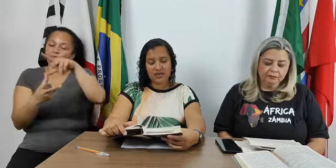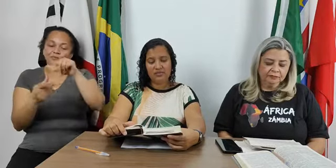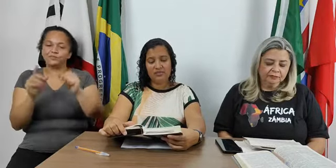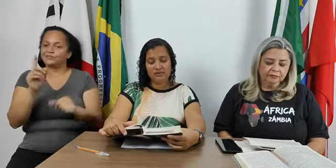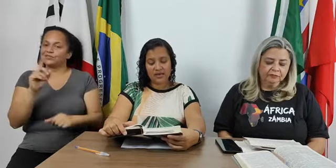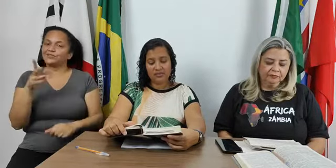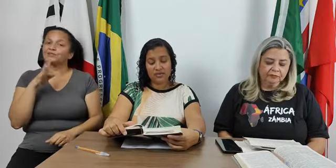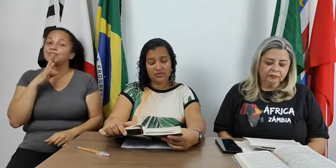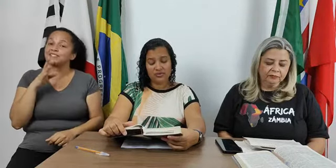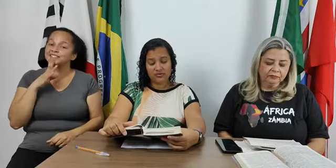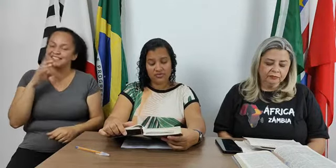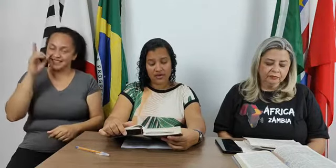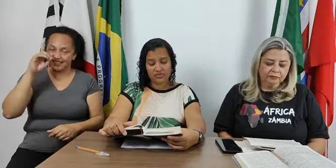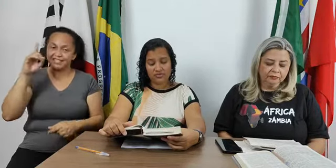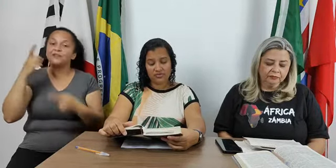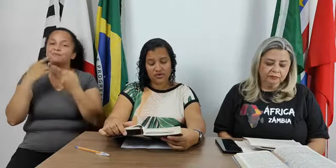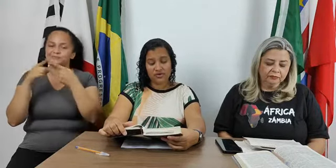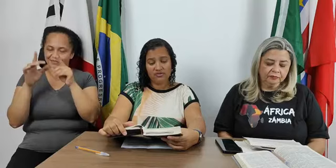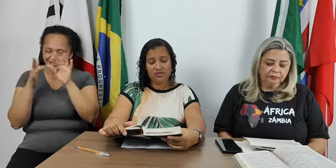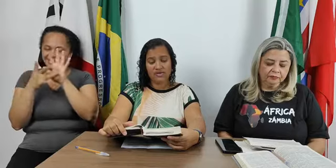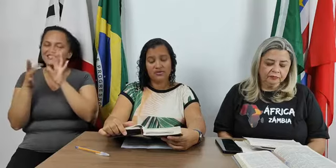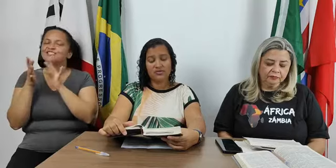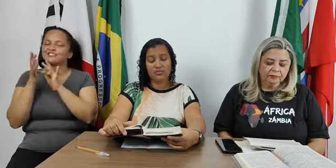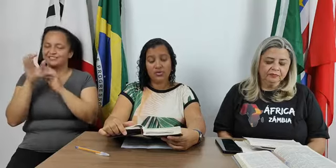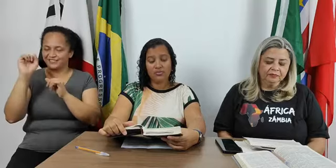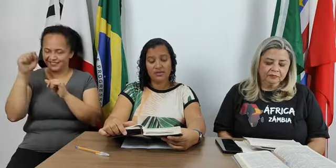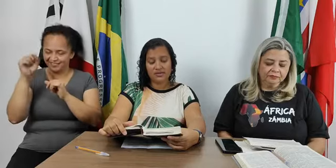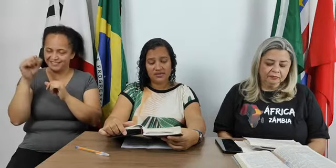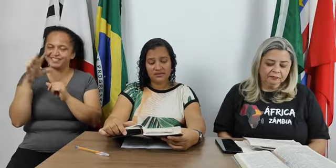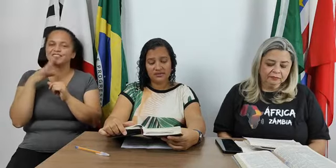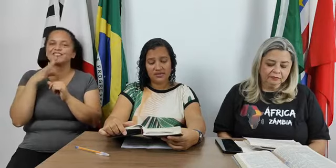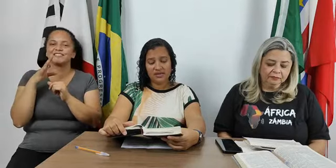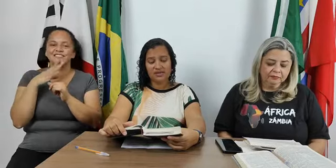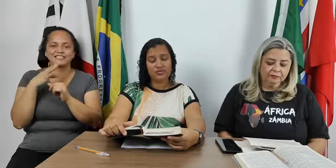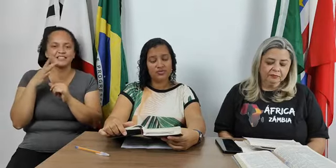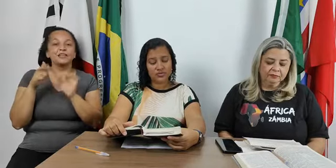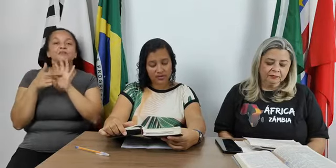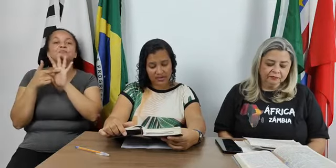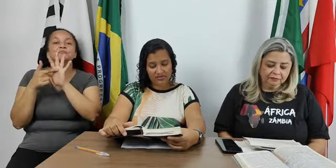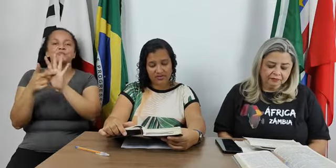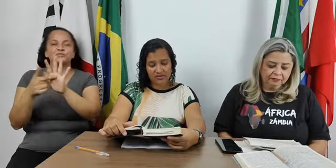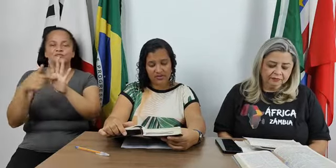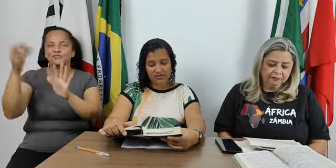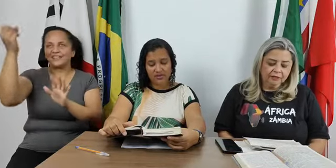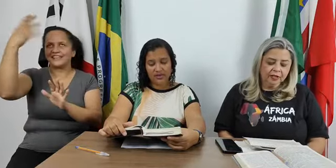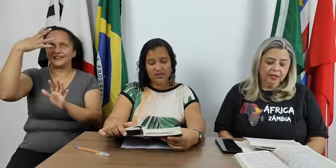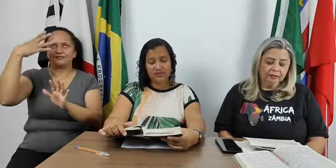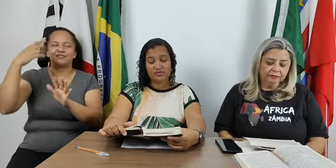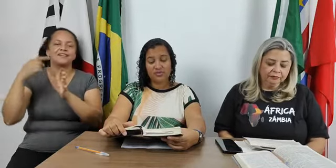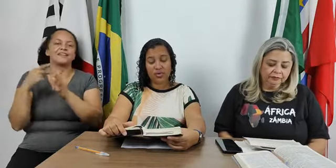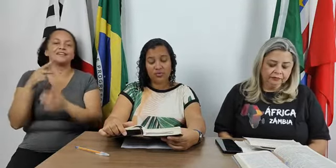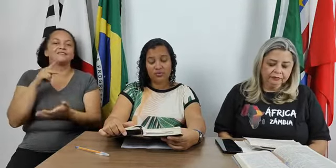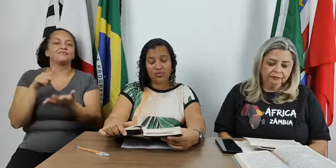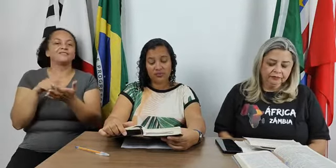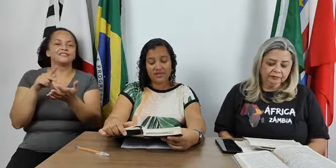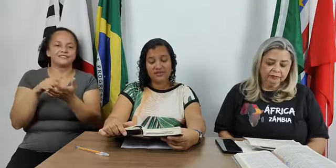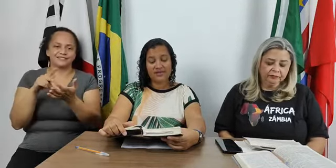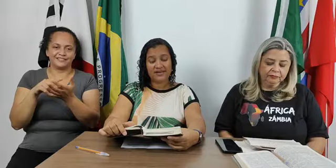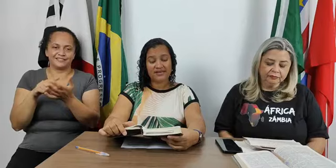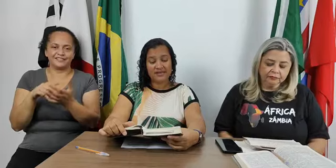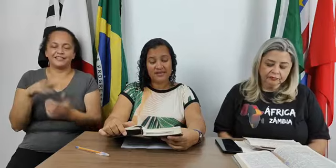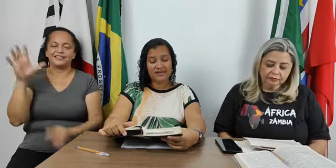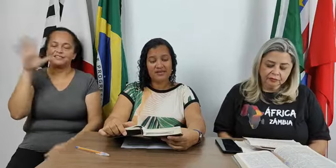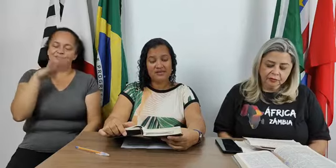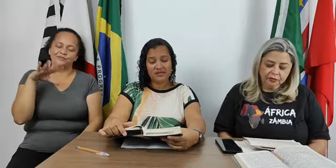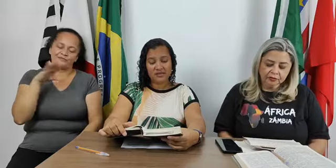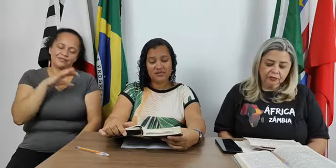discípulos sabem que tu me enviaste. Eu revelei teu nome a eles e continuarei a fazê-lo. Então teu amor por mim